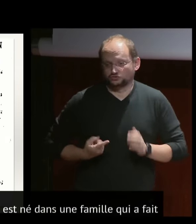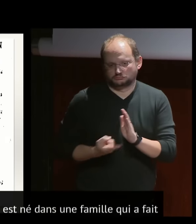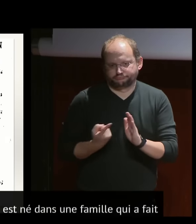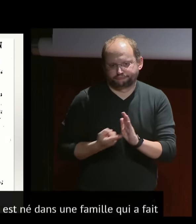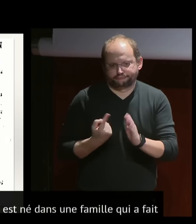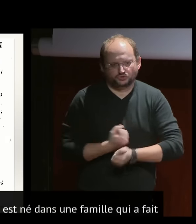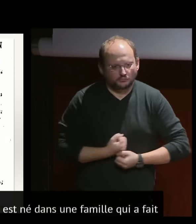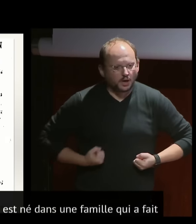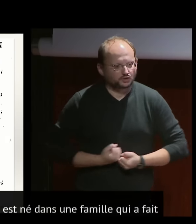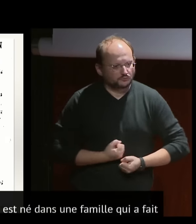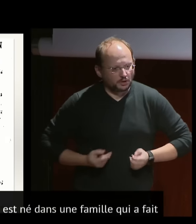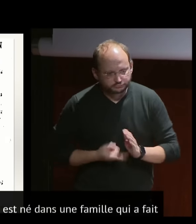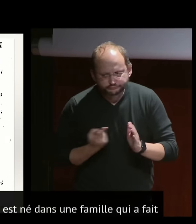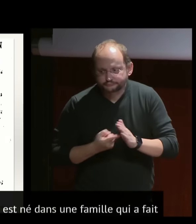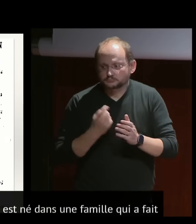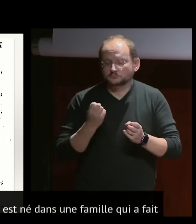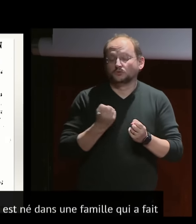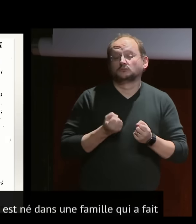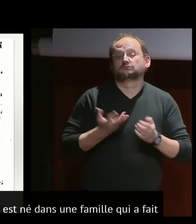Ils travaillaient dans le commerce, donc ils ont eu